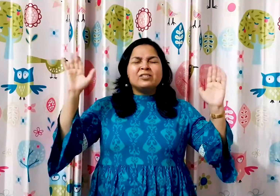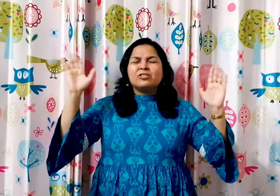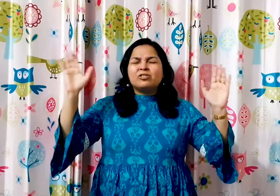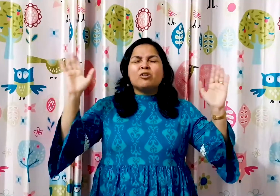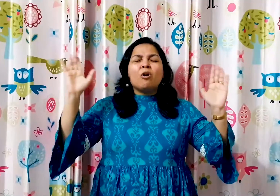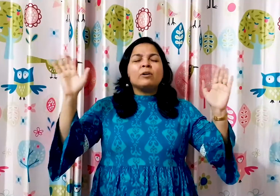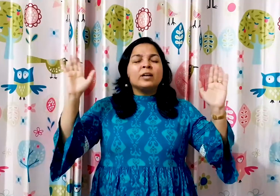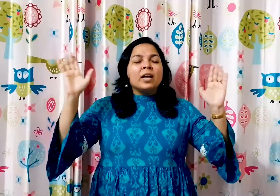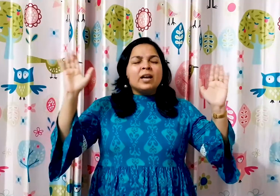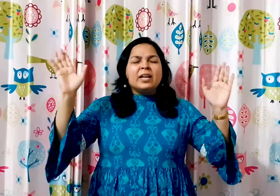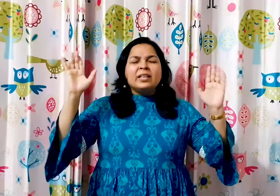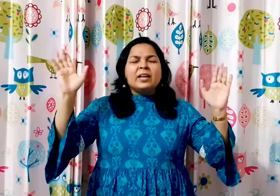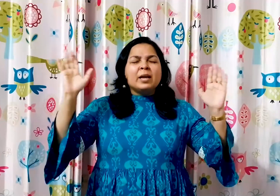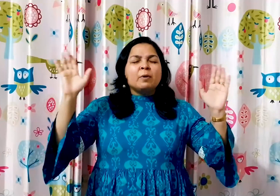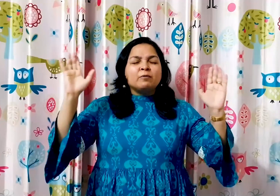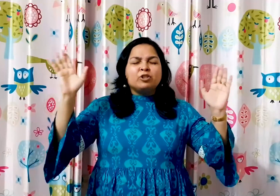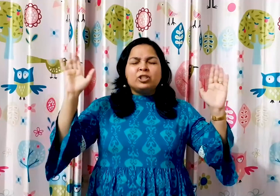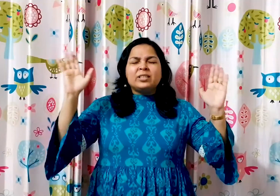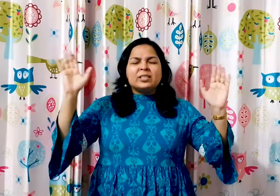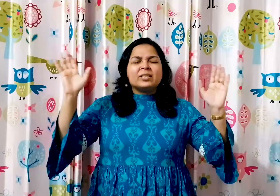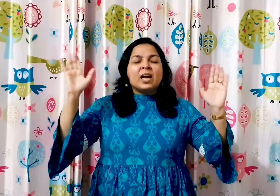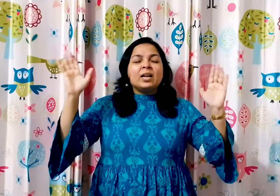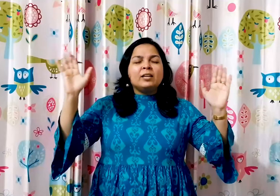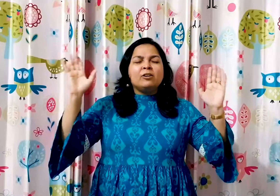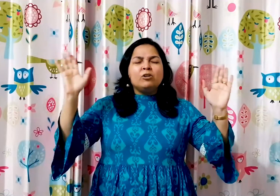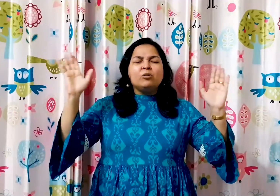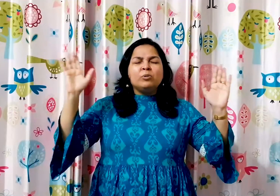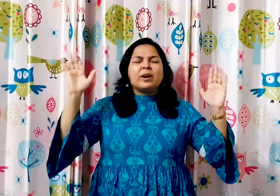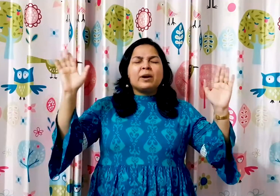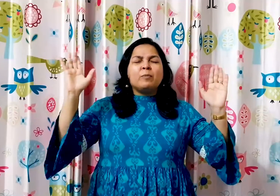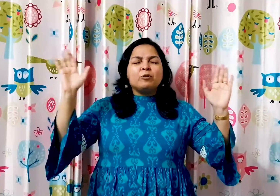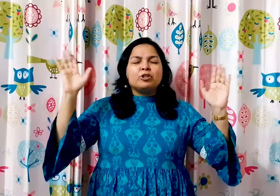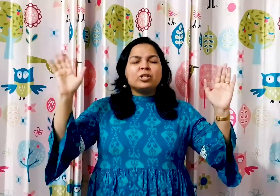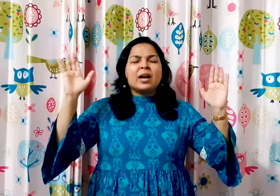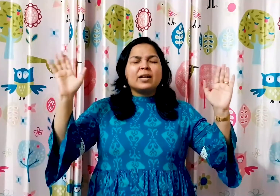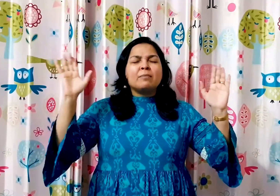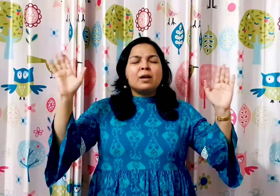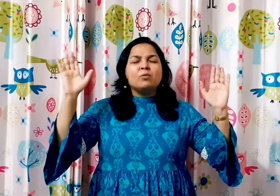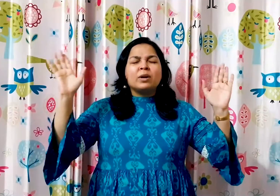हेल्थ इज रिस्टोर्ड इन द नेम ऑफ जीसस हालेलुया